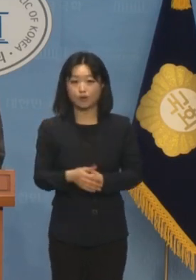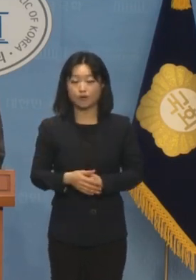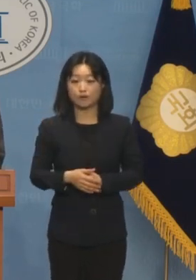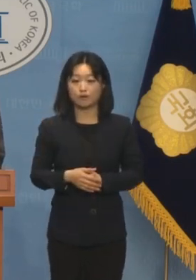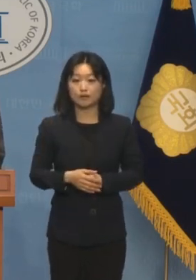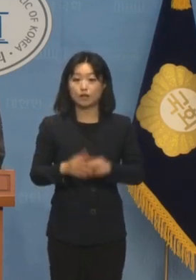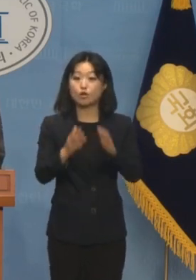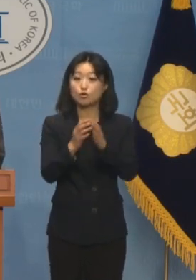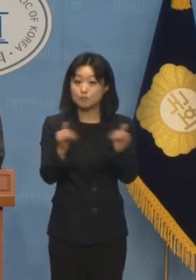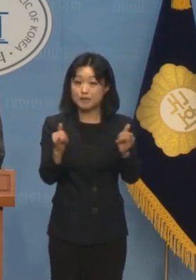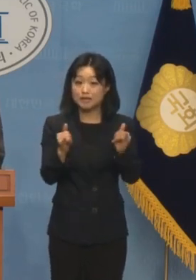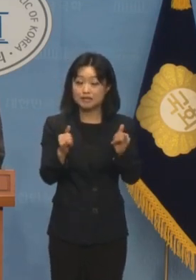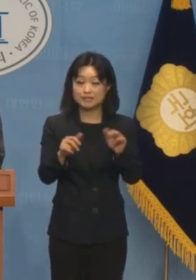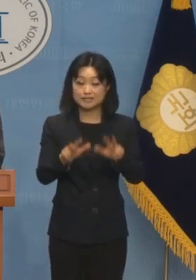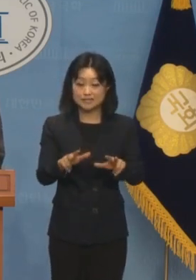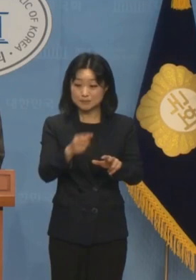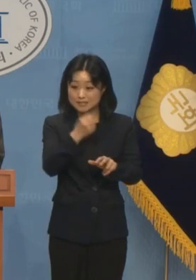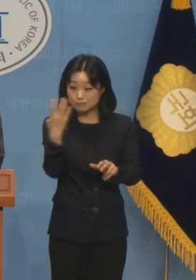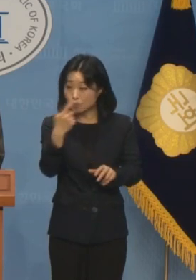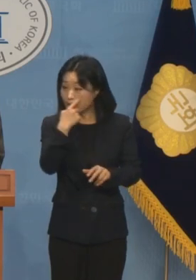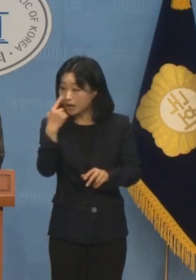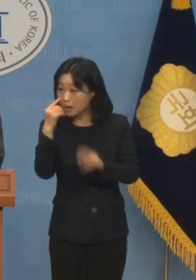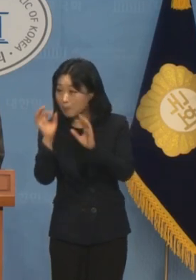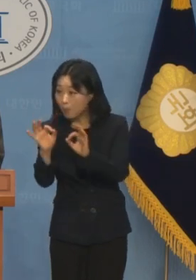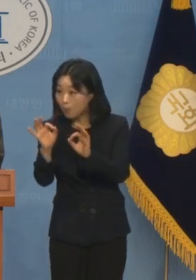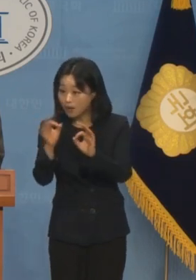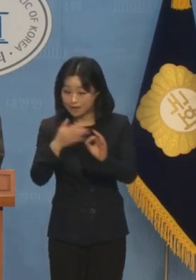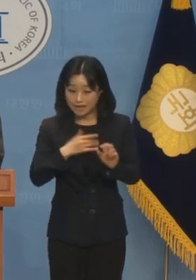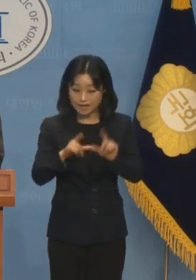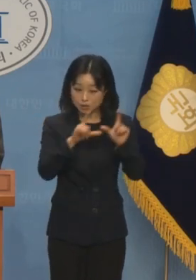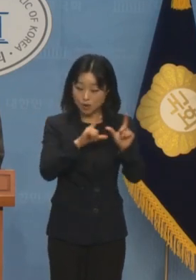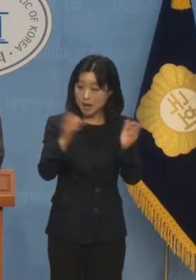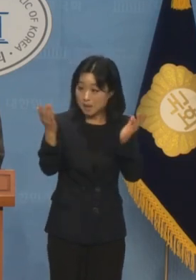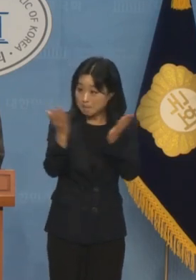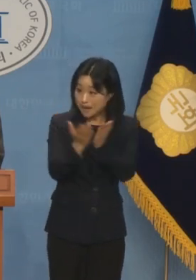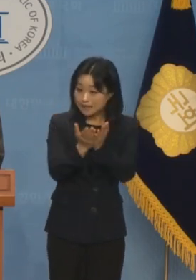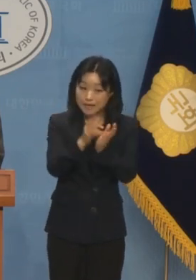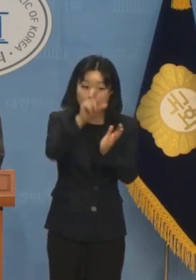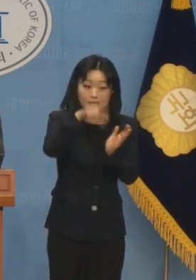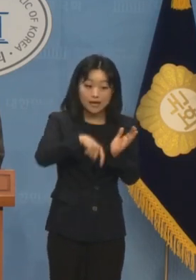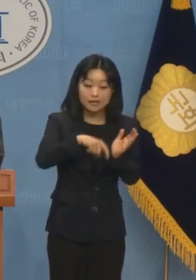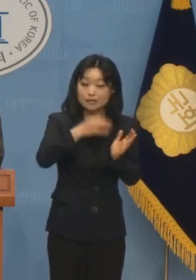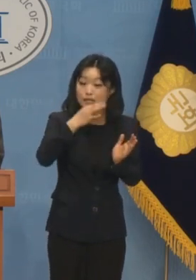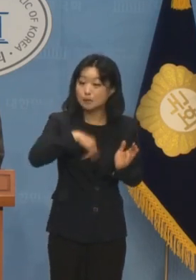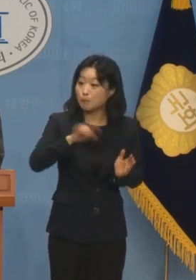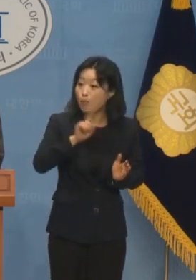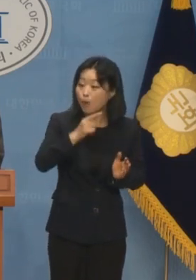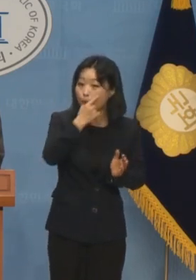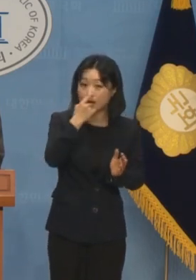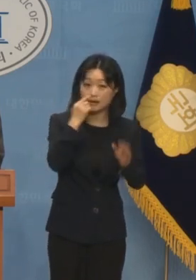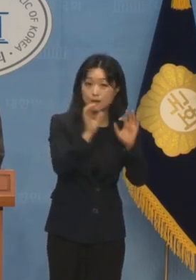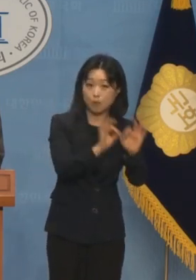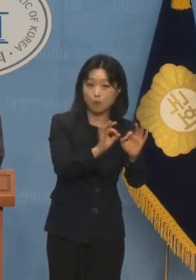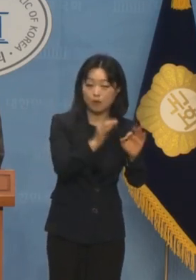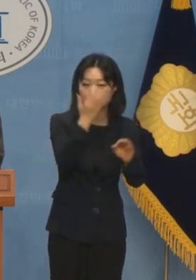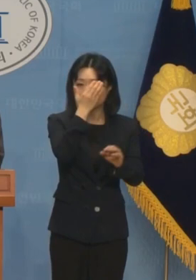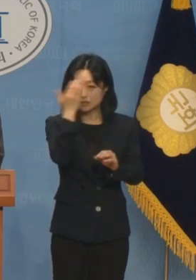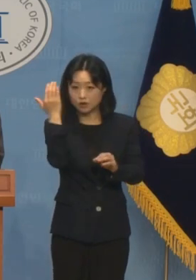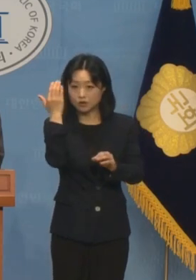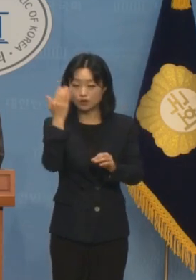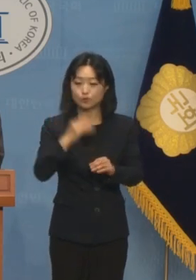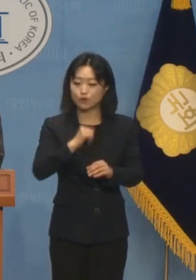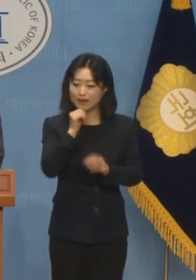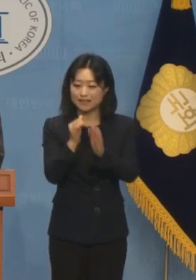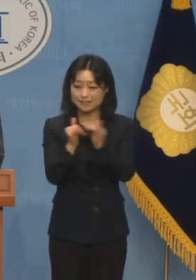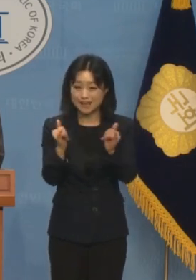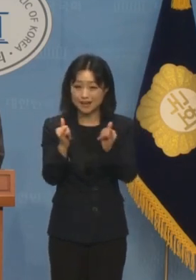당장 국민들은 신문 기사를 찾아보며 내 생활 방식에 뭐가 더 나은지 따져보고 있고 청년과